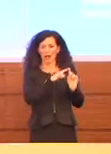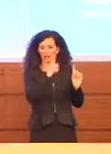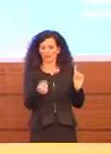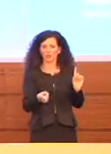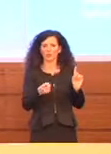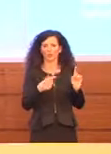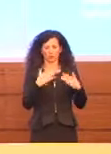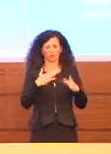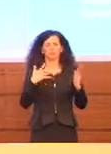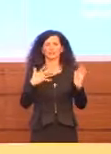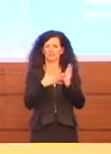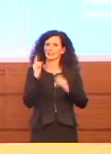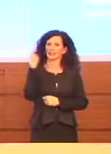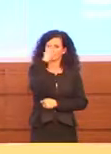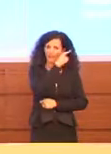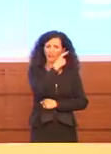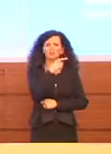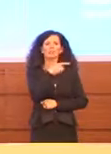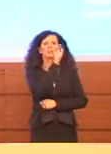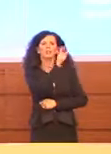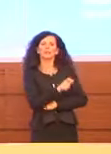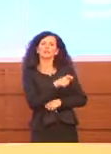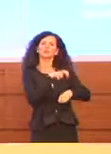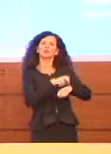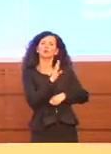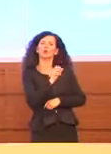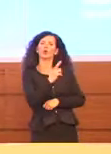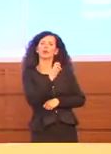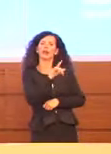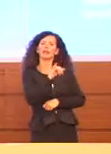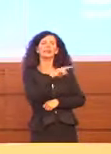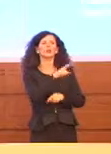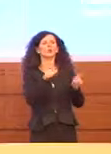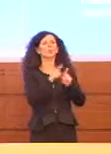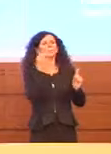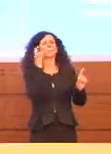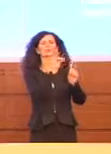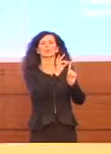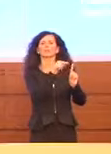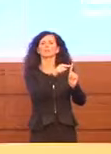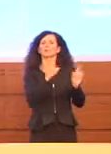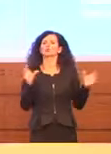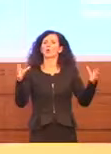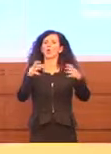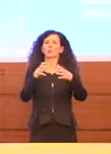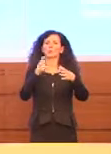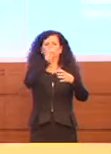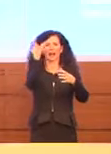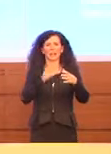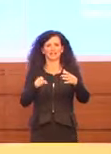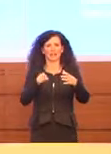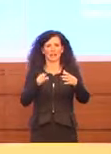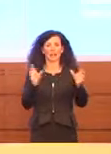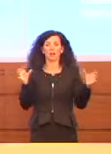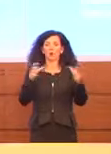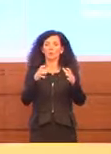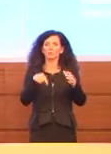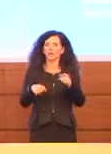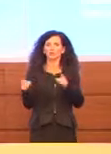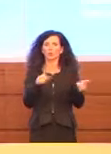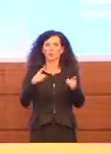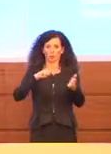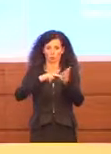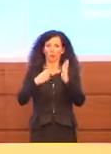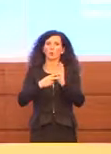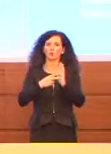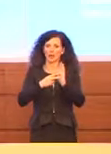che ha rappresentato per una comunità che si è stretta intorno a un problema come non era mai stato visto dal